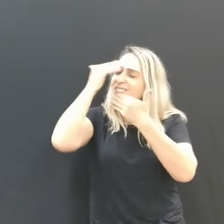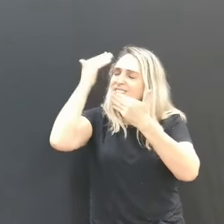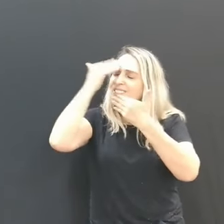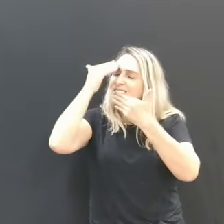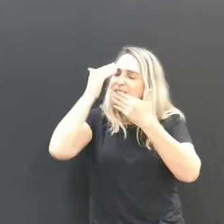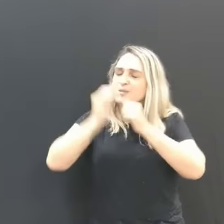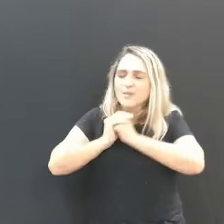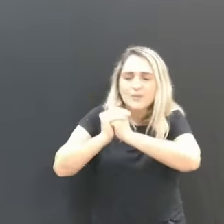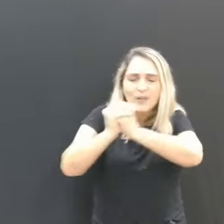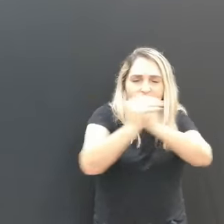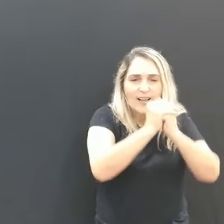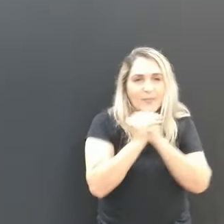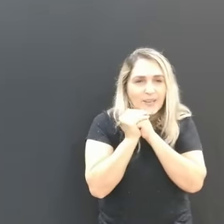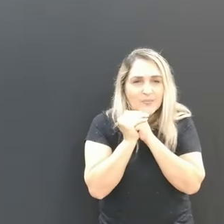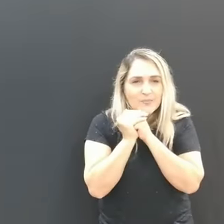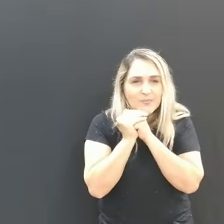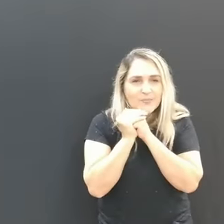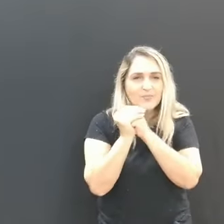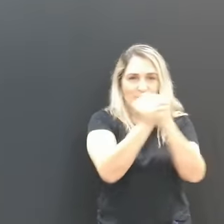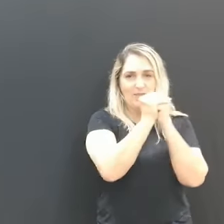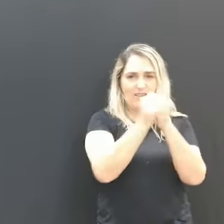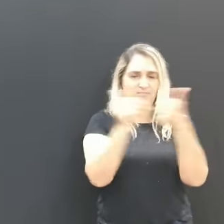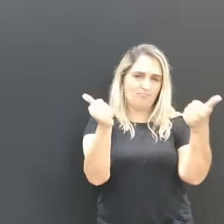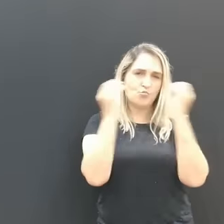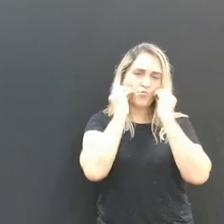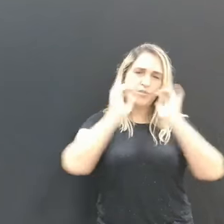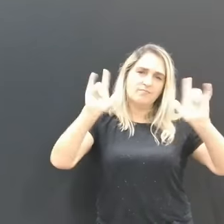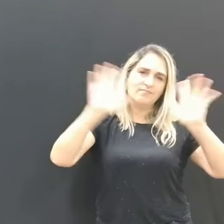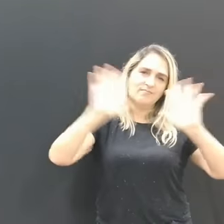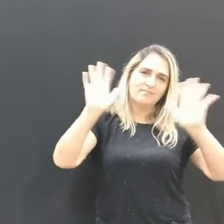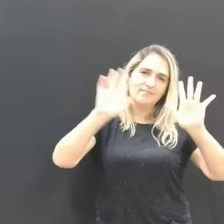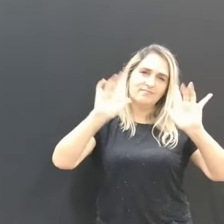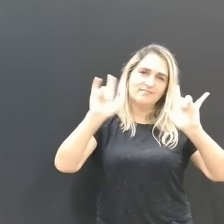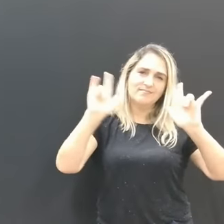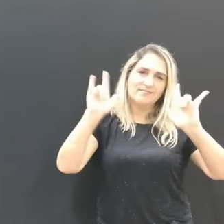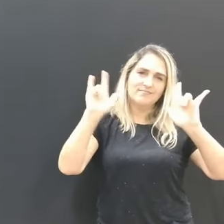Pai. Muito obrigado por tudo. Amém. Muito obrigado